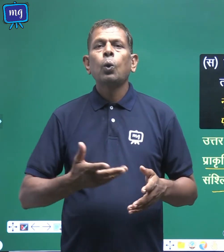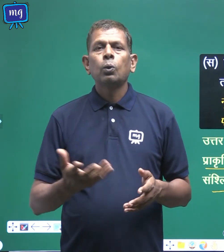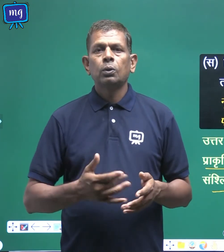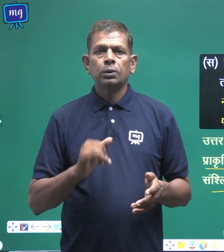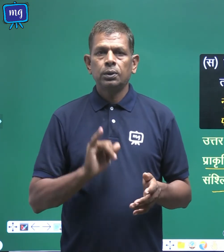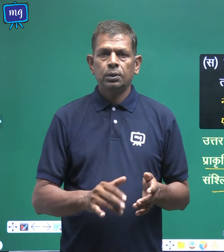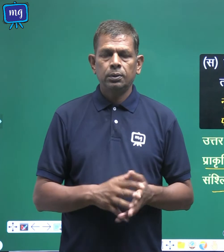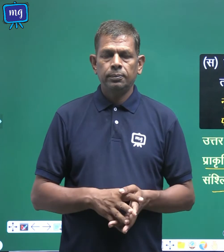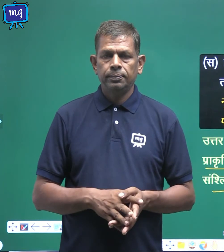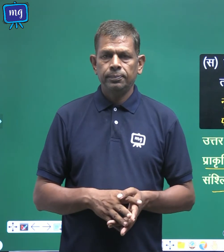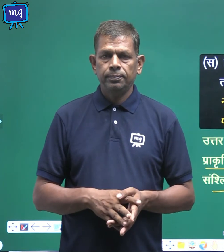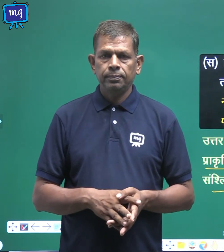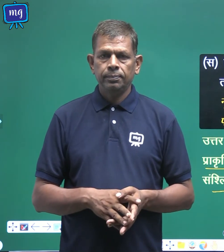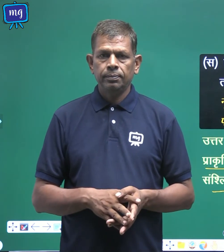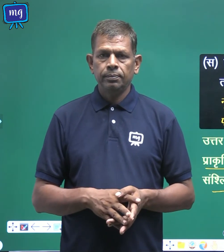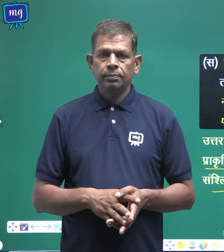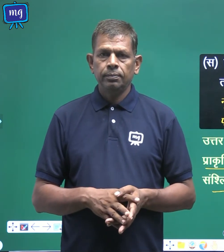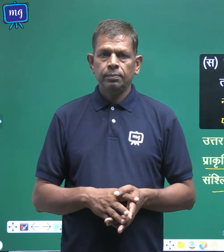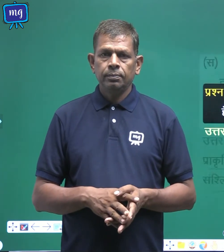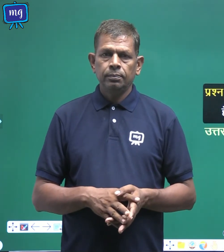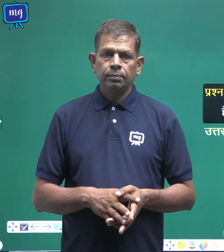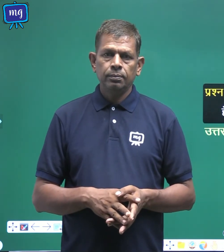से होते हैं।